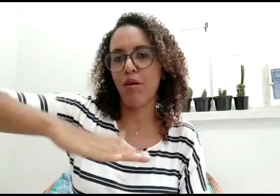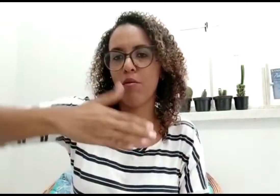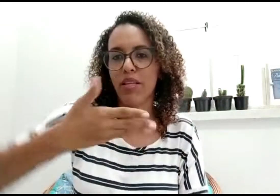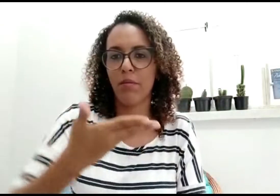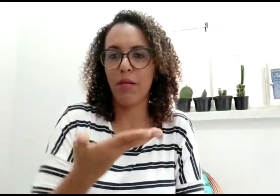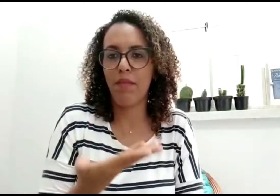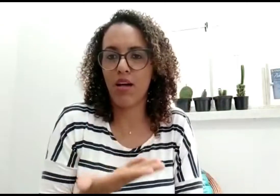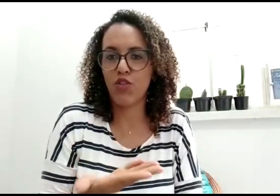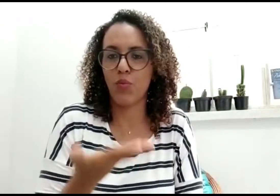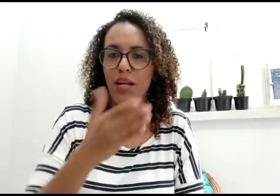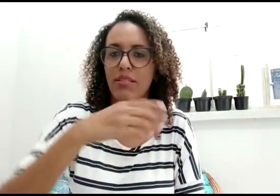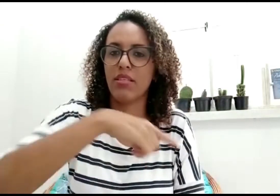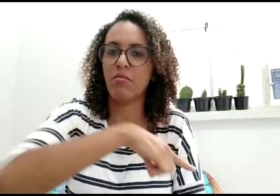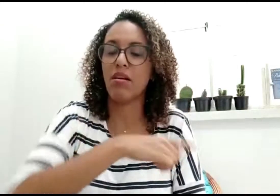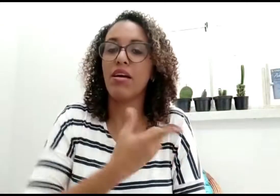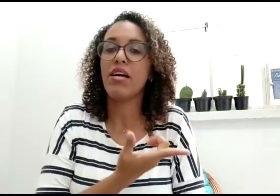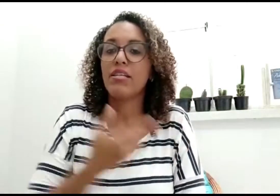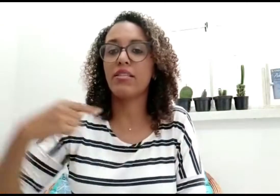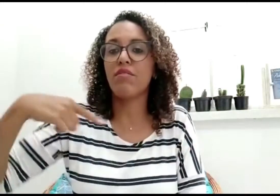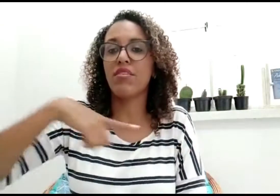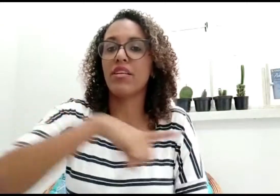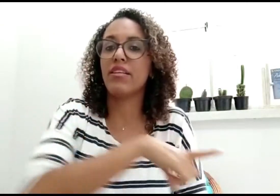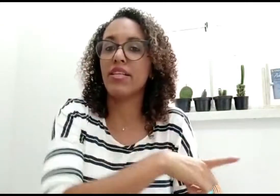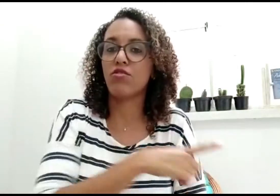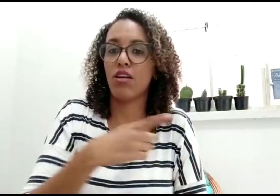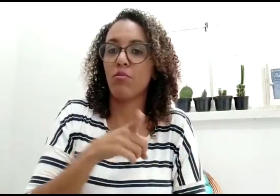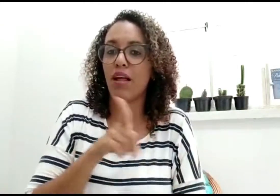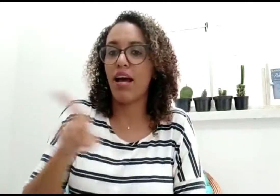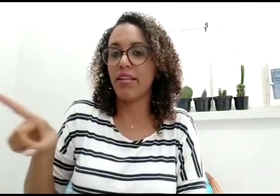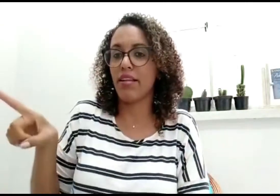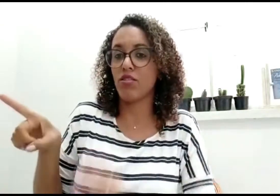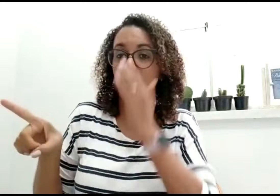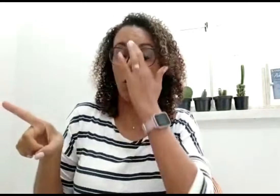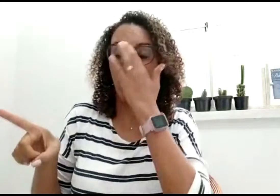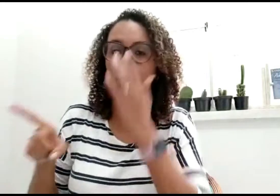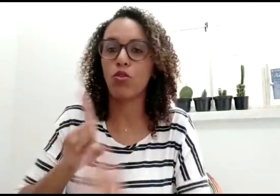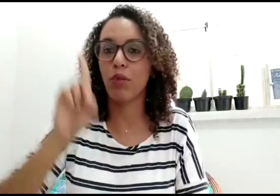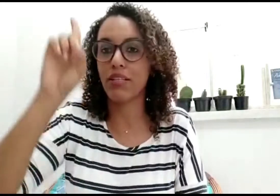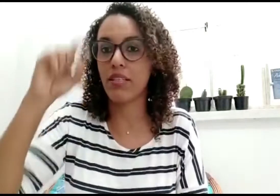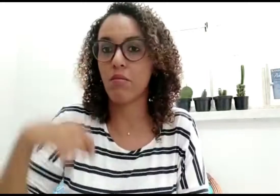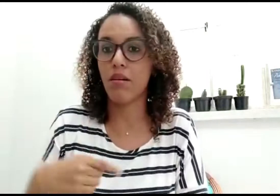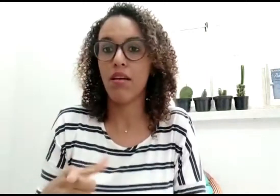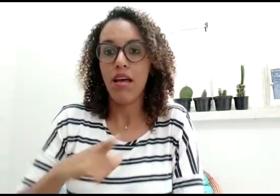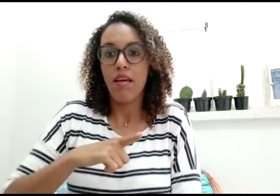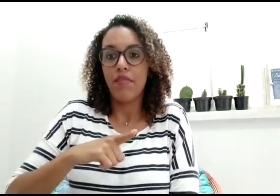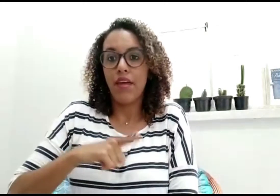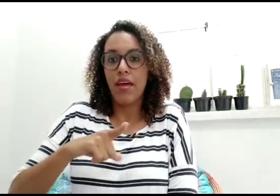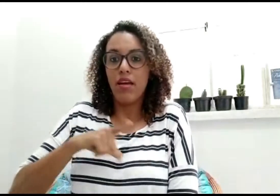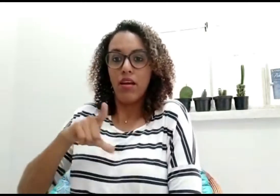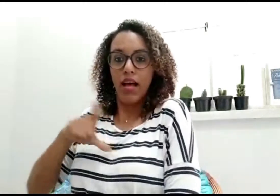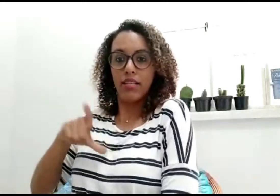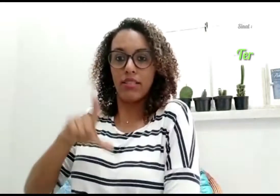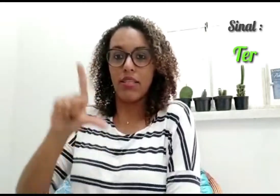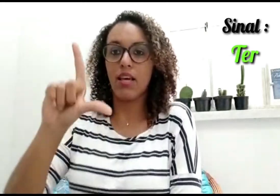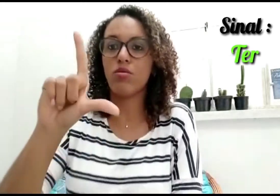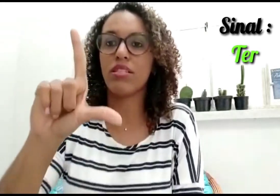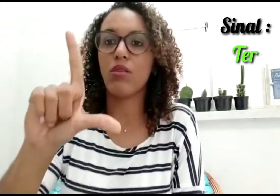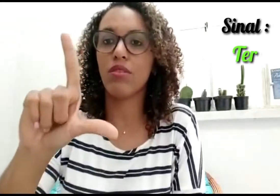espalmada para baixo, para cima. Se vai ser direcionado para lá, direcionado para o outro, para cima. T, assim é o sinal de